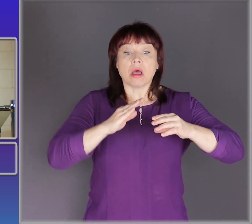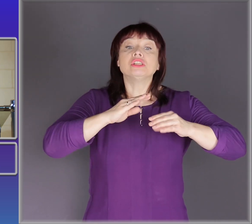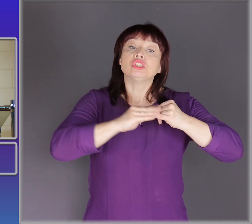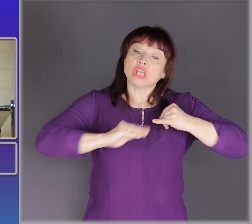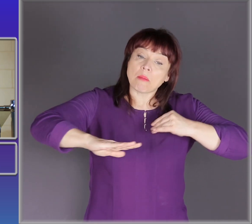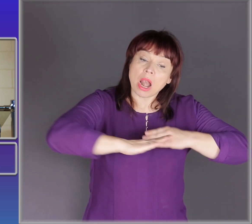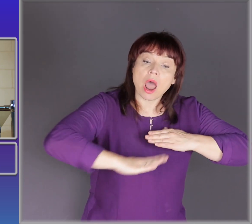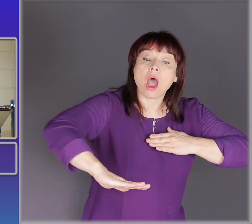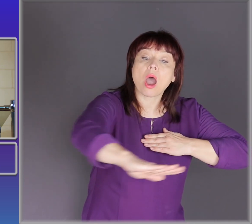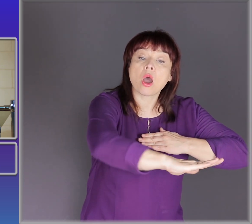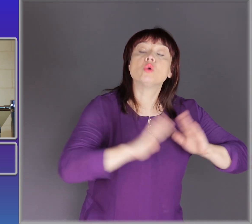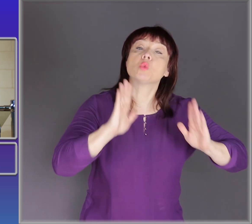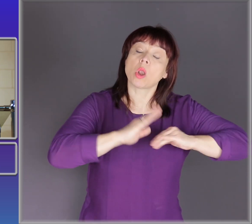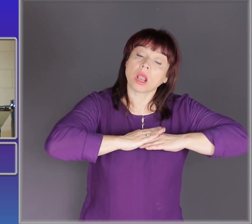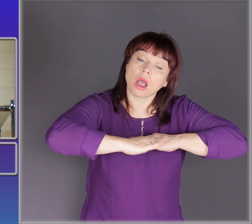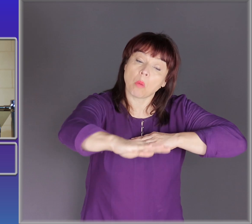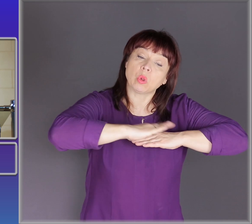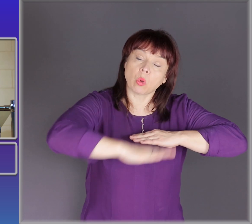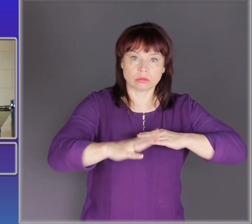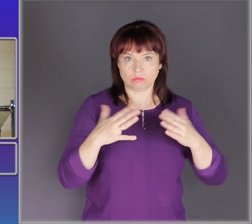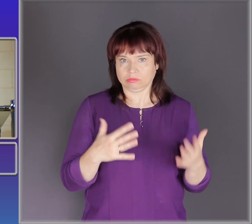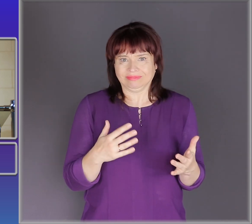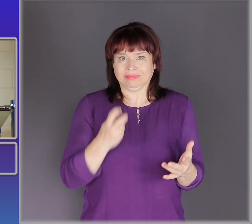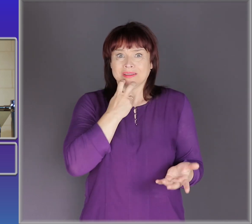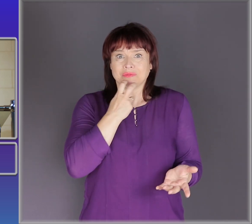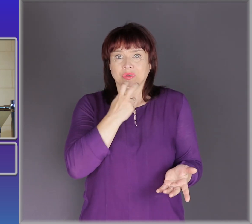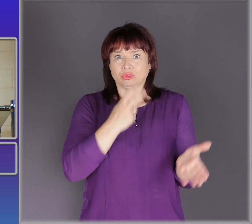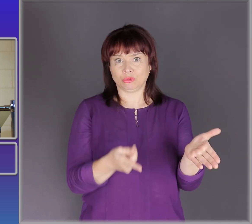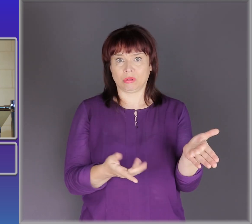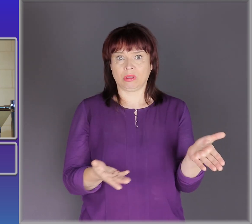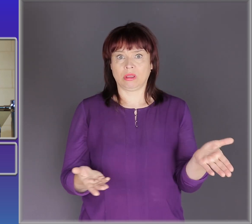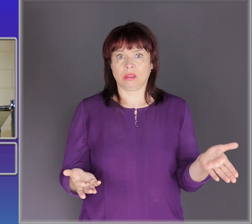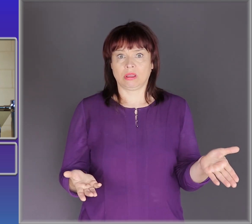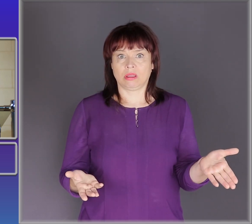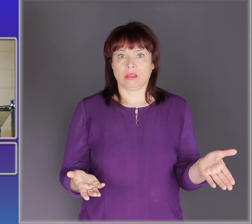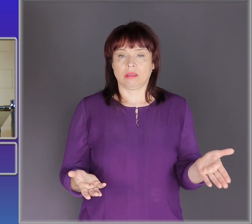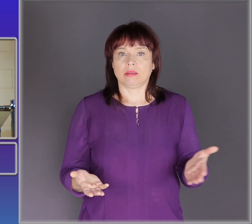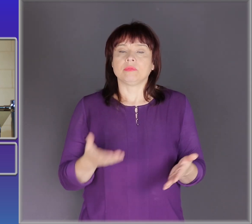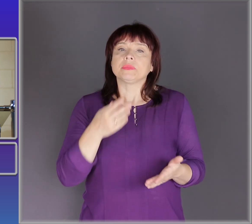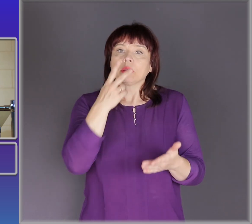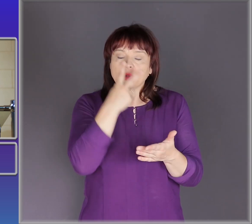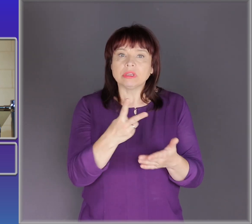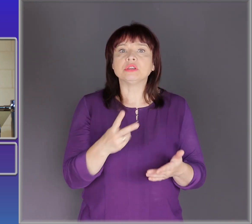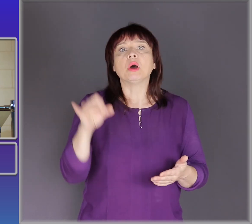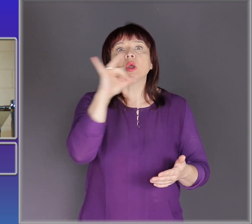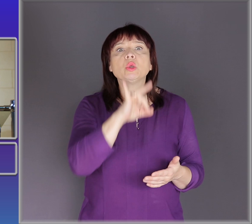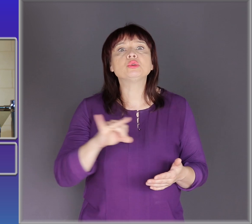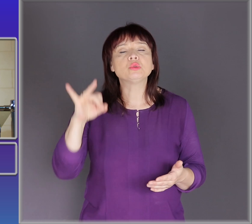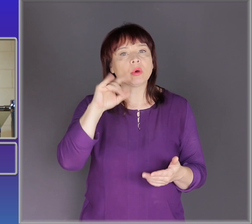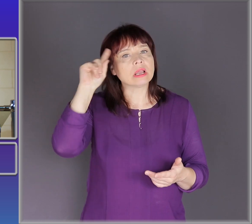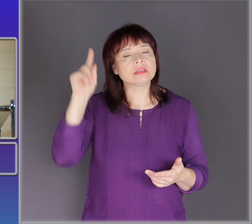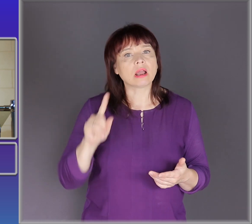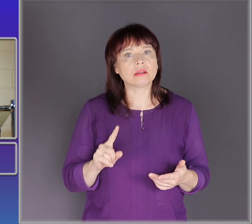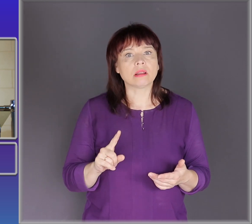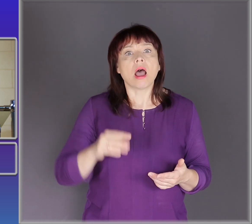послушайте мы многие вещи не видели мы вот писание рассказывает примером израильтянах времён исхода